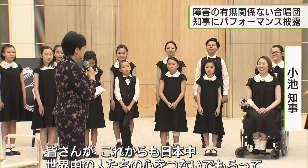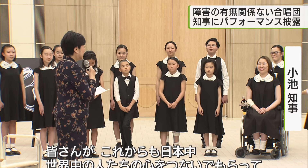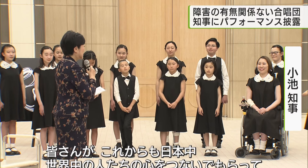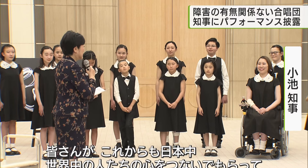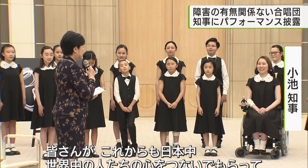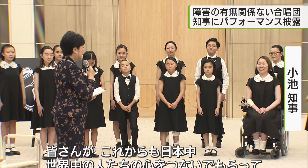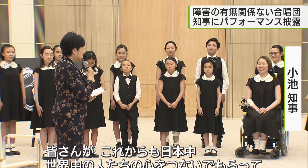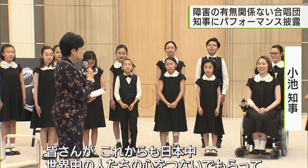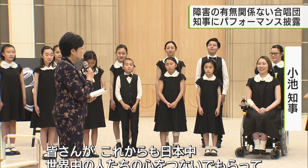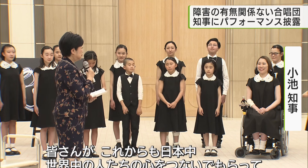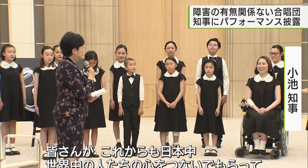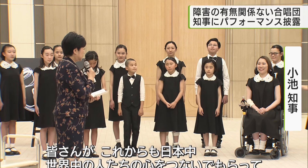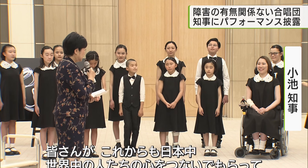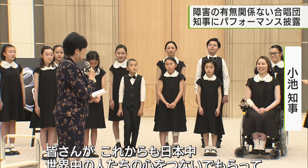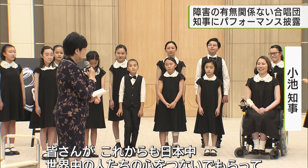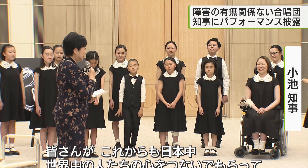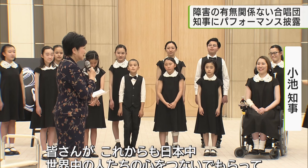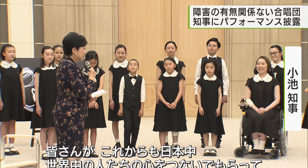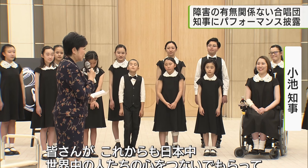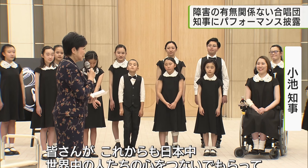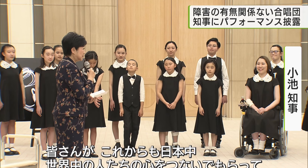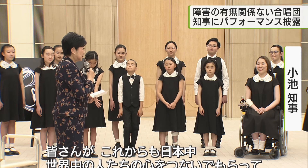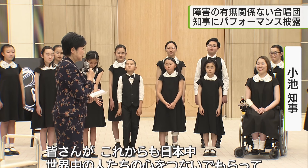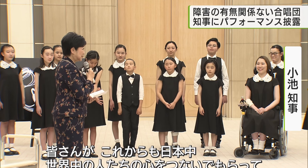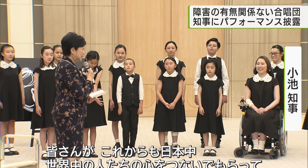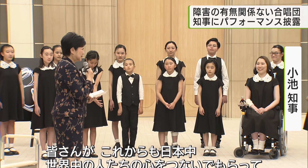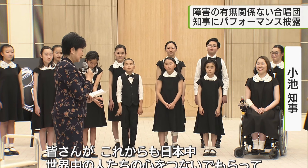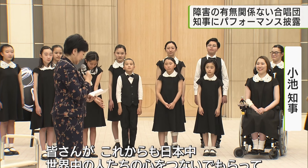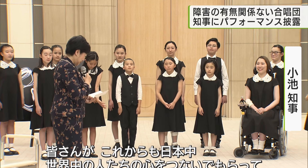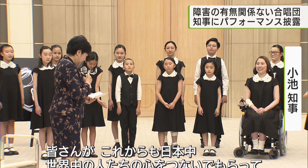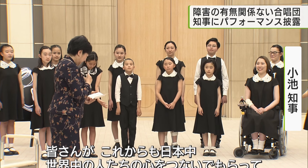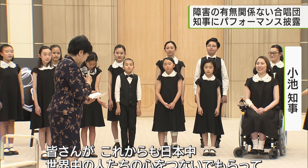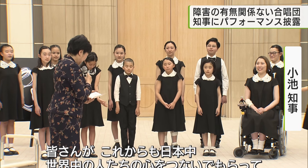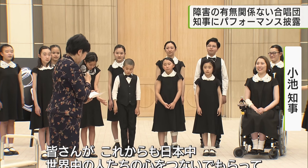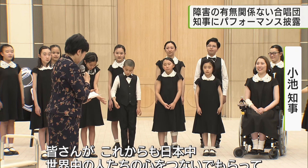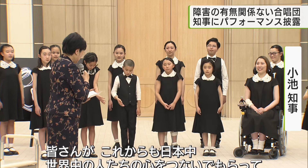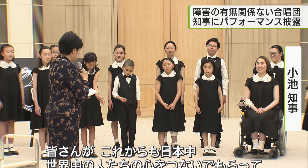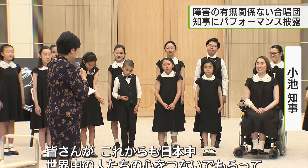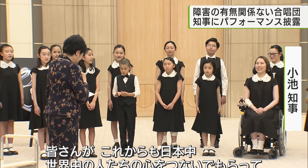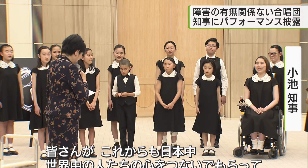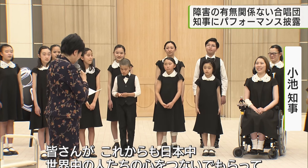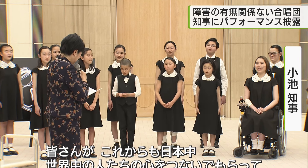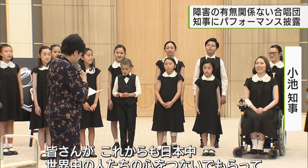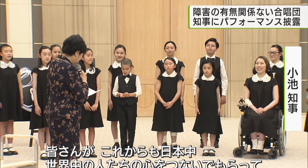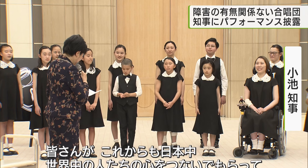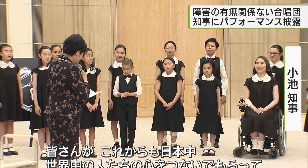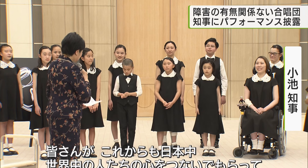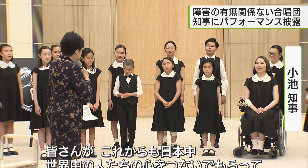ぞこれからも日本中そして世界中の人たちをですね、心をつないでいただいて一